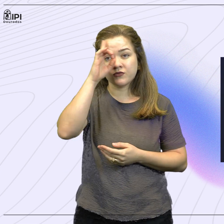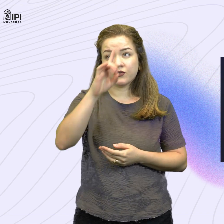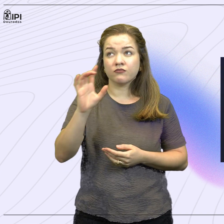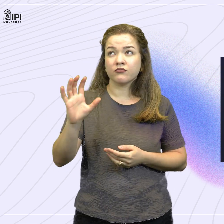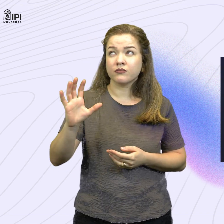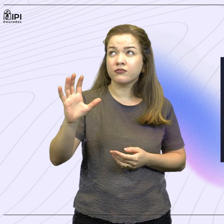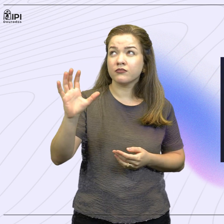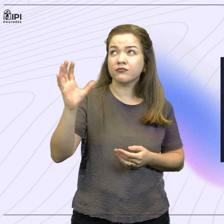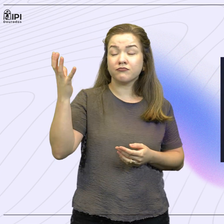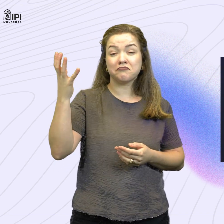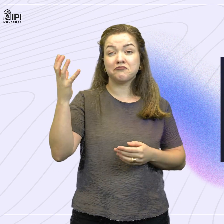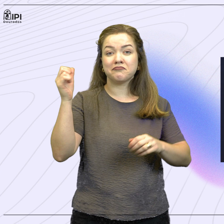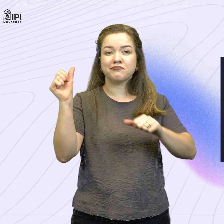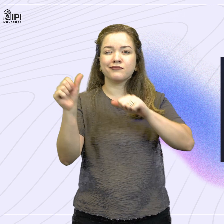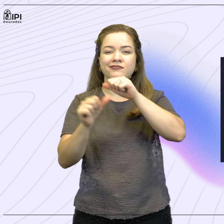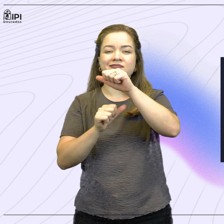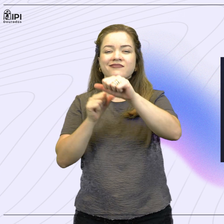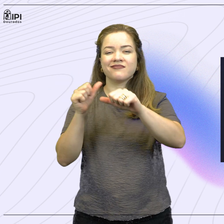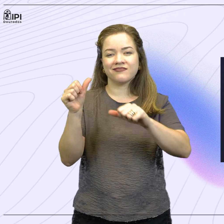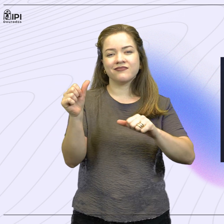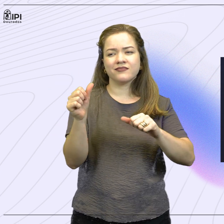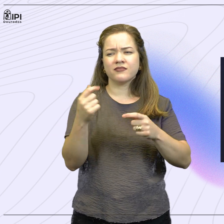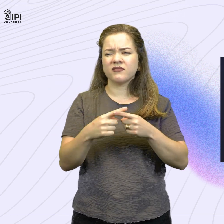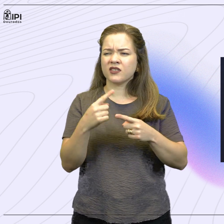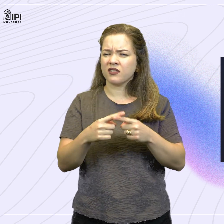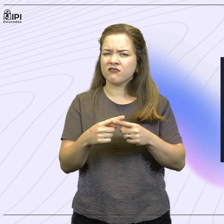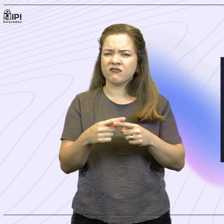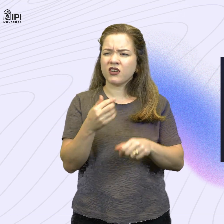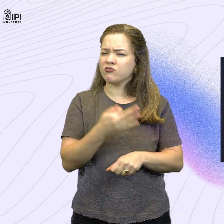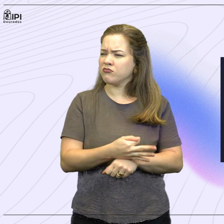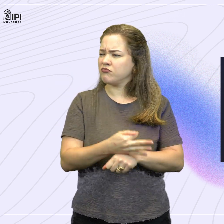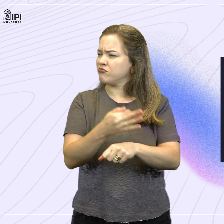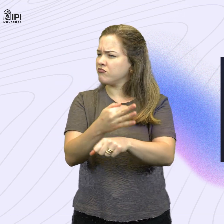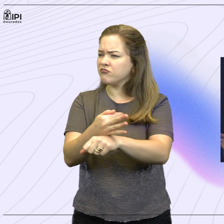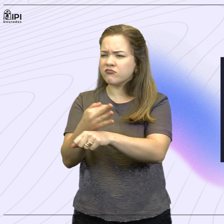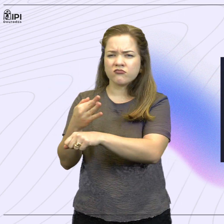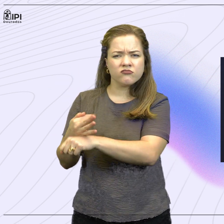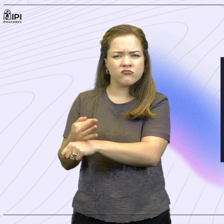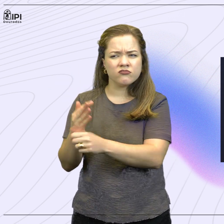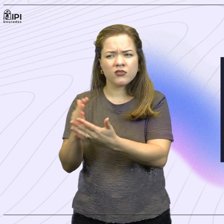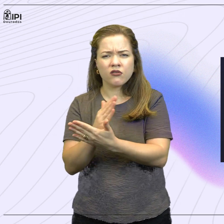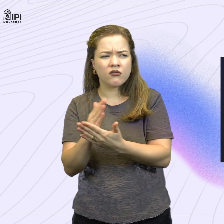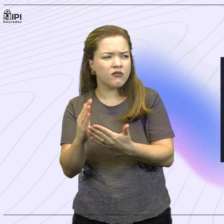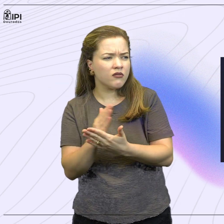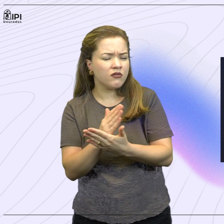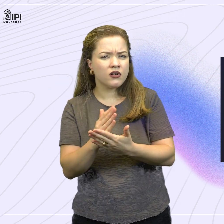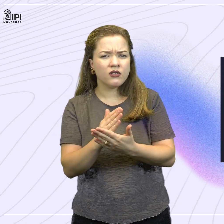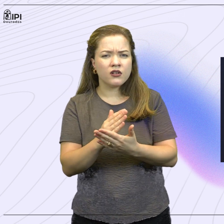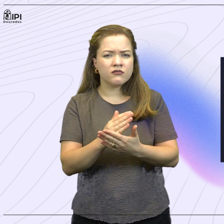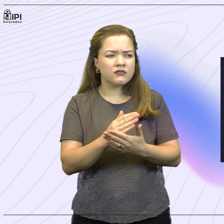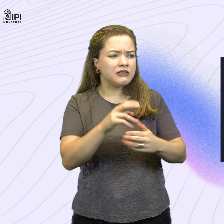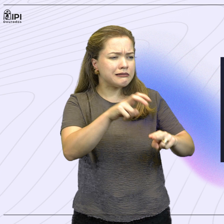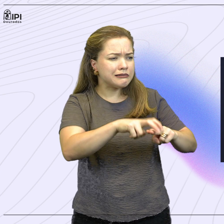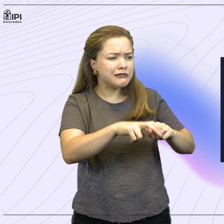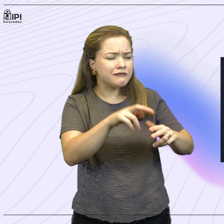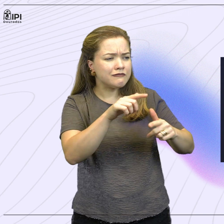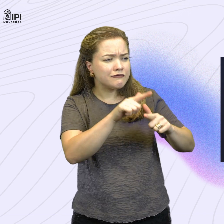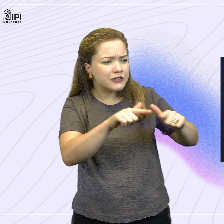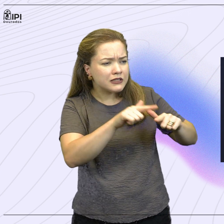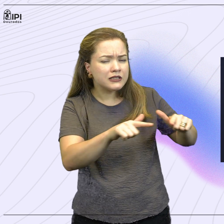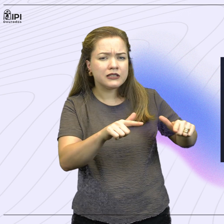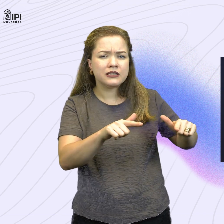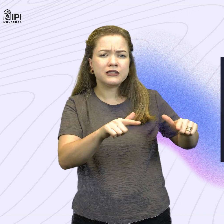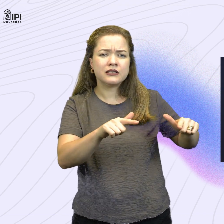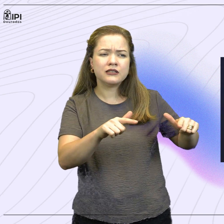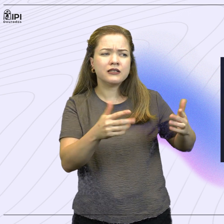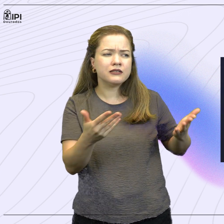mudou, né, o clima, e por que algumas pessoas já não vieram? Por que eu estou vendo algumas cadeiras vazias aqui? Por que aquela pessoa que